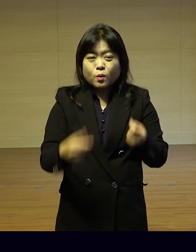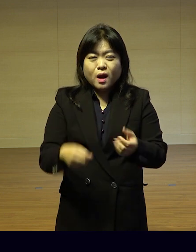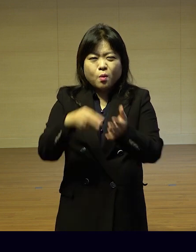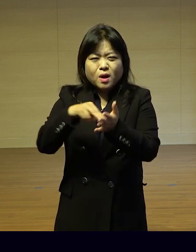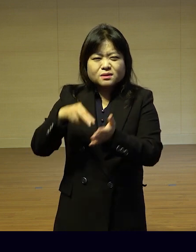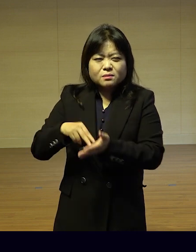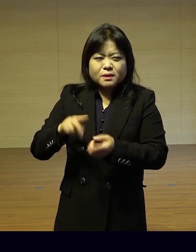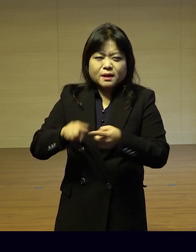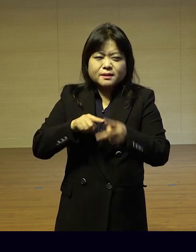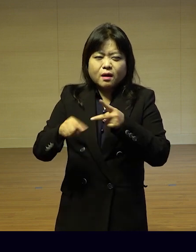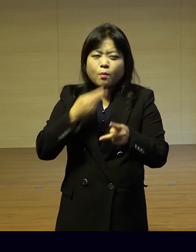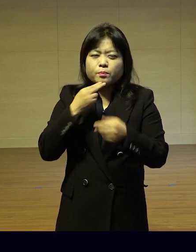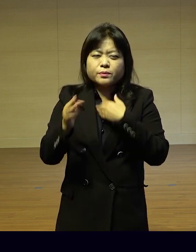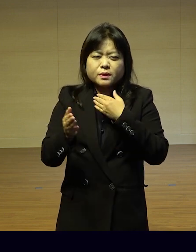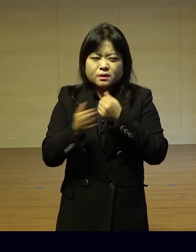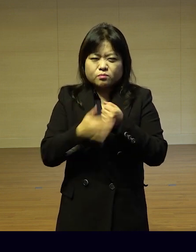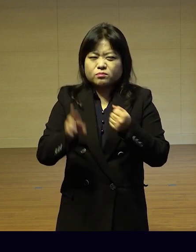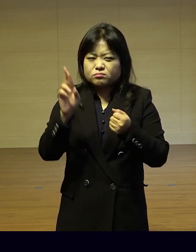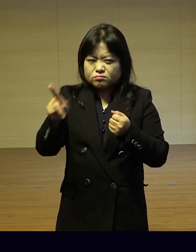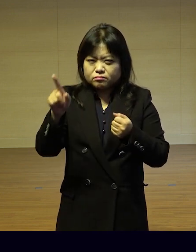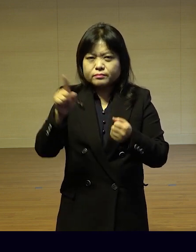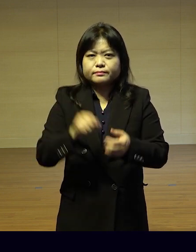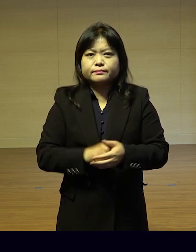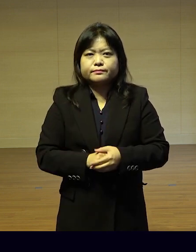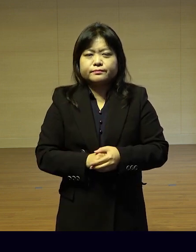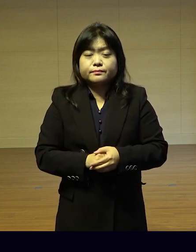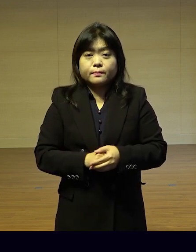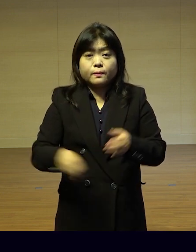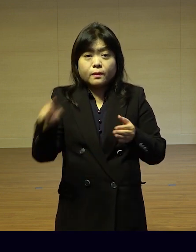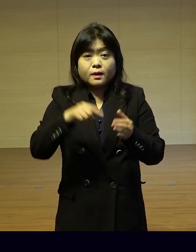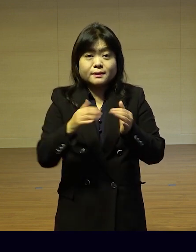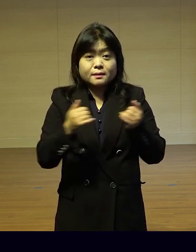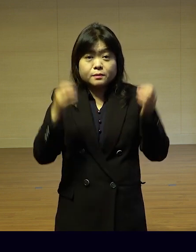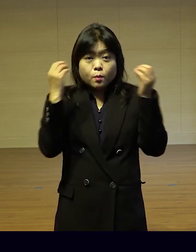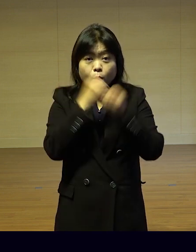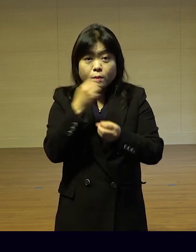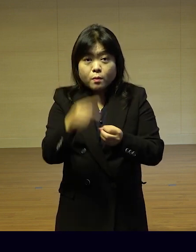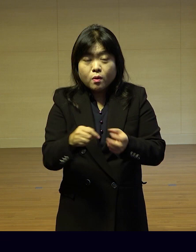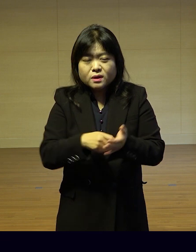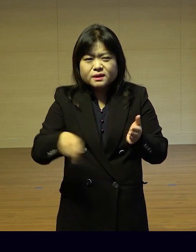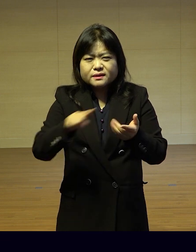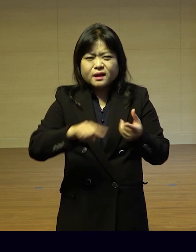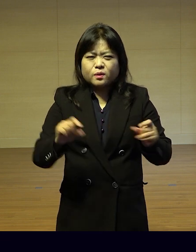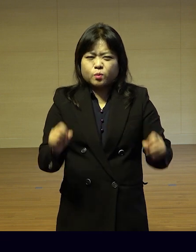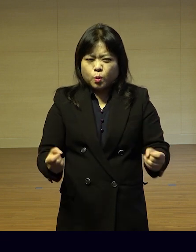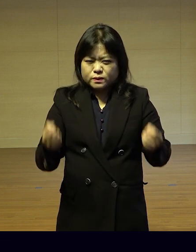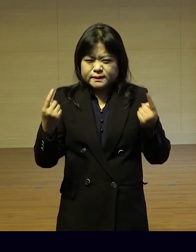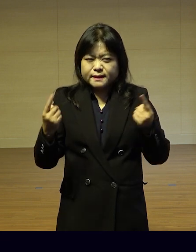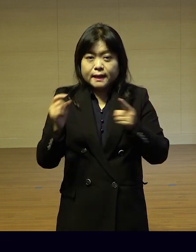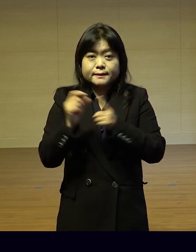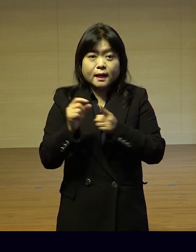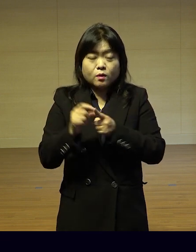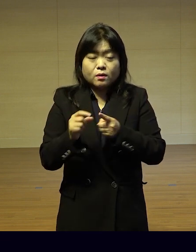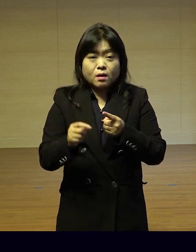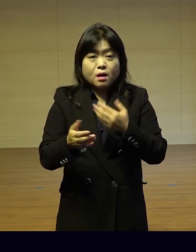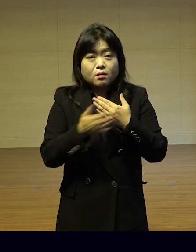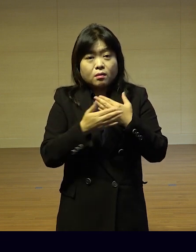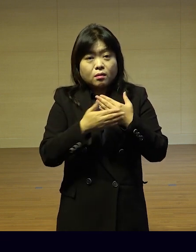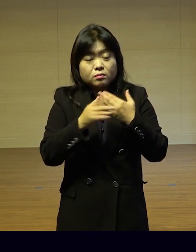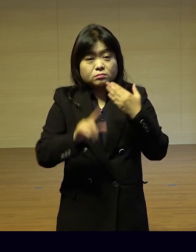못하기 때문에 오류를 범한 것으로 보입니다. 여기서 사람들이 오해하는 것은 이때 동시에라는 표현은 액면